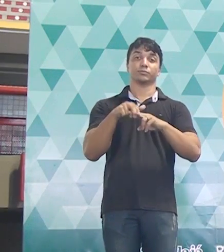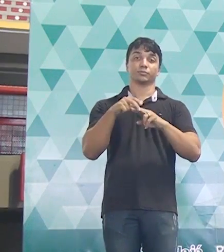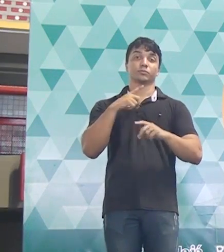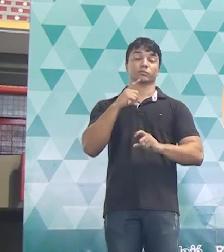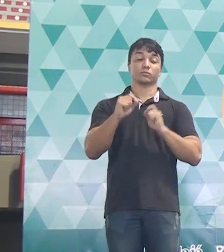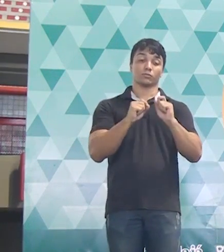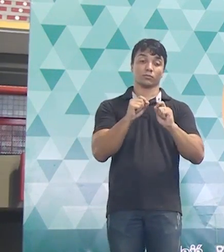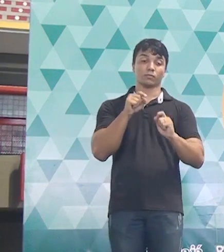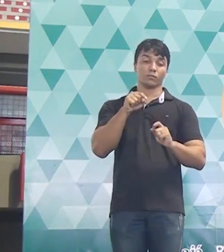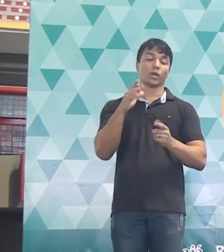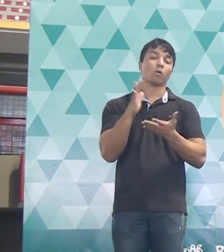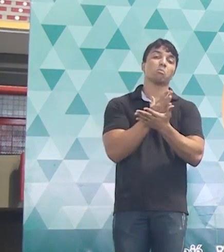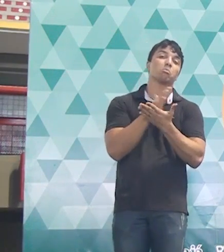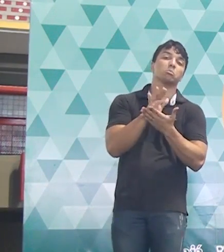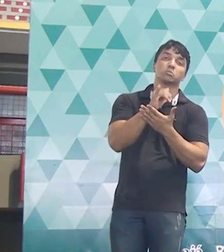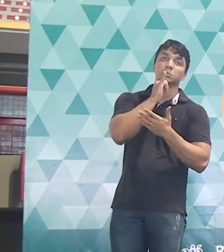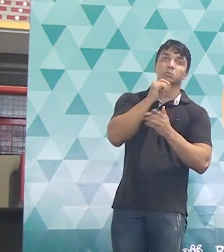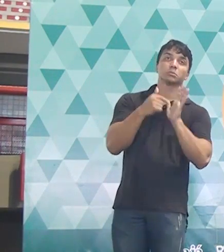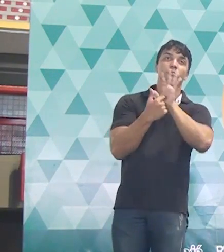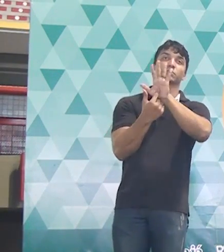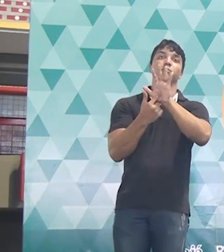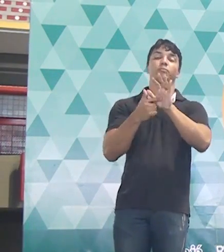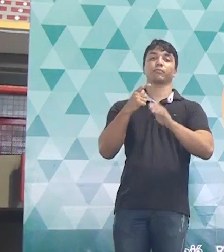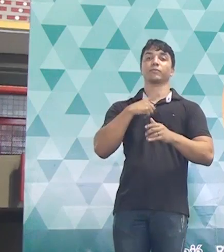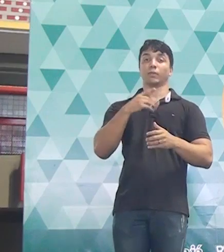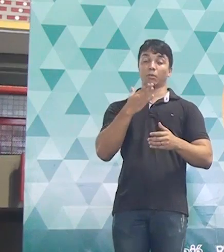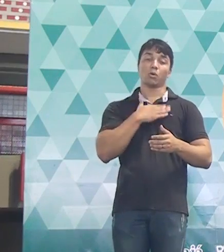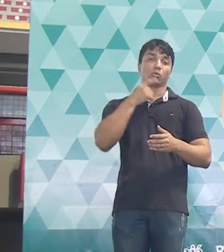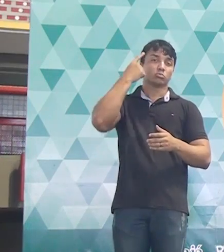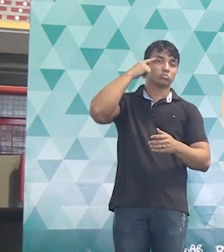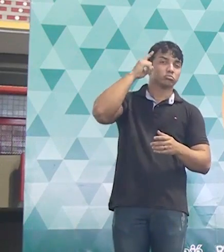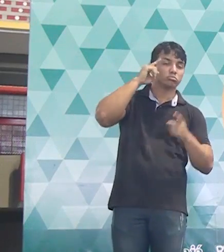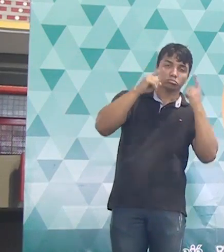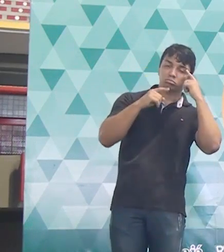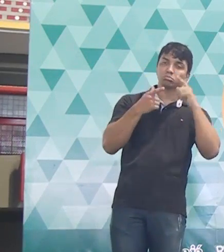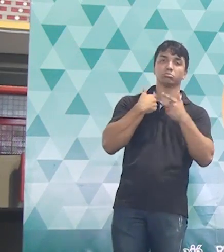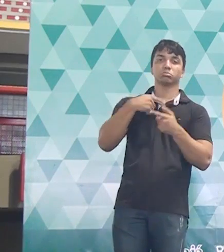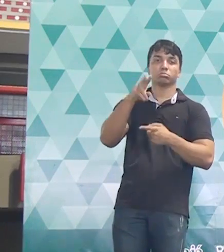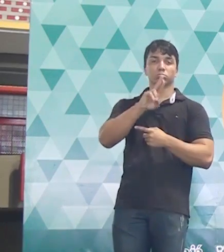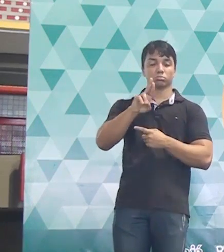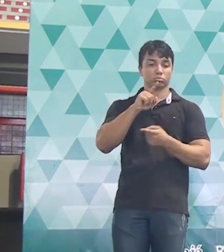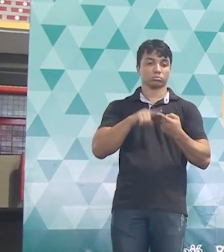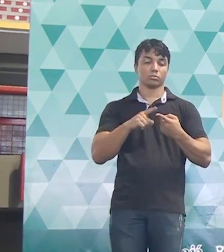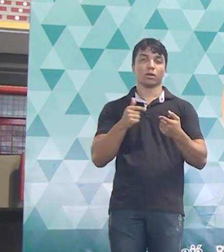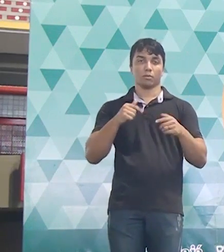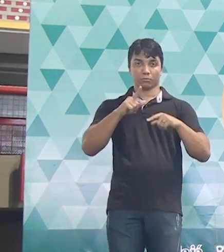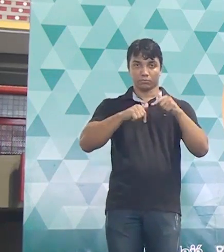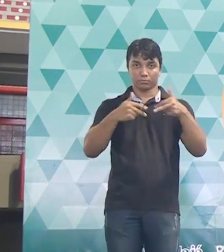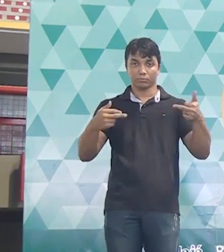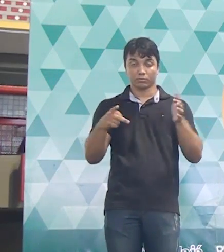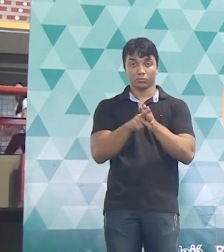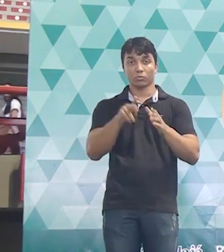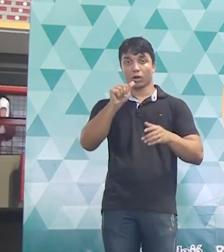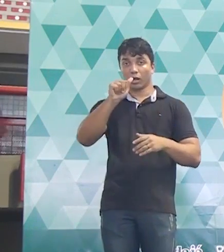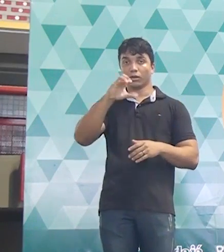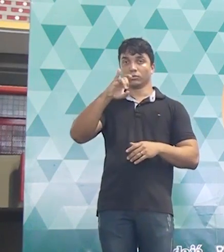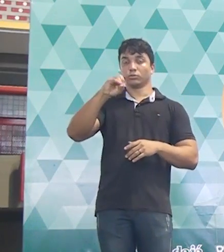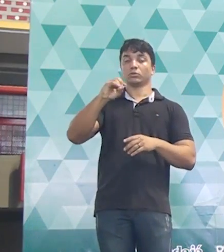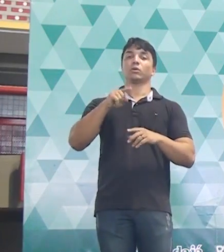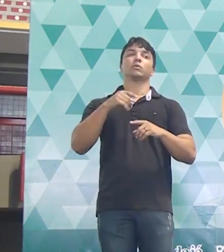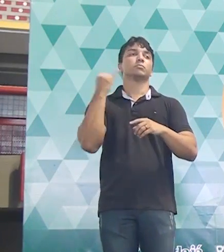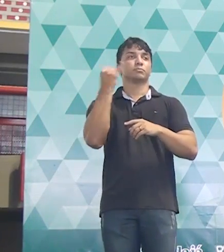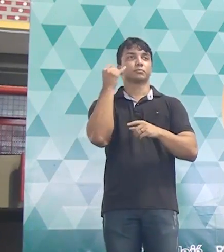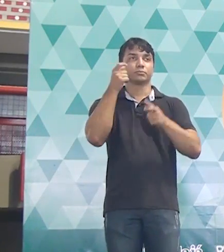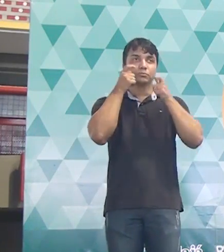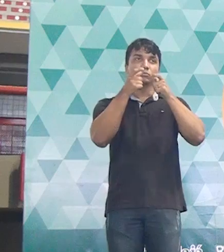são alguns exemplos de substâncias do meu cotidiano que são materiais ácidos. É importante saber